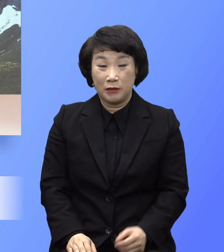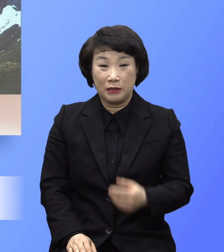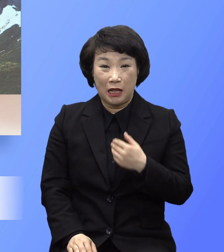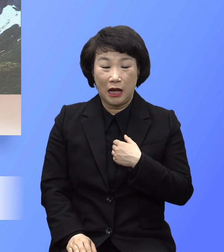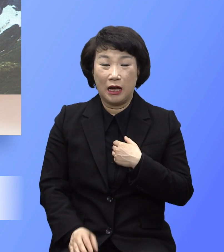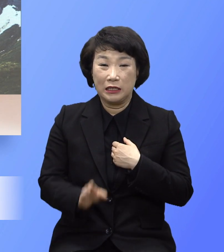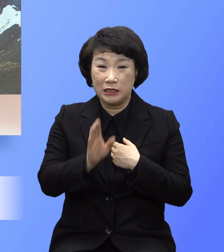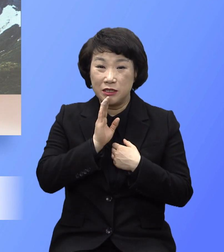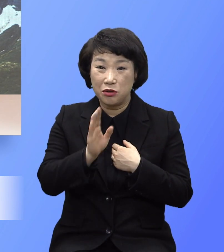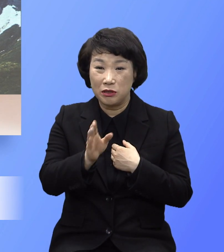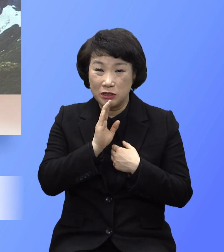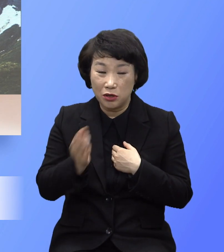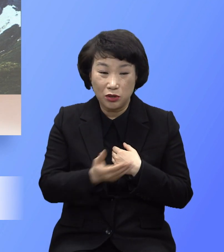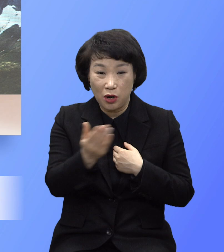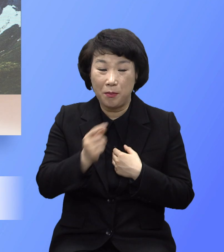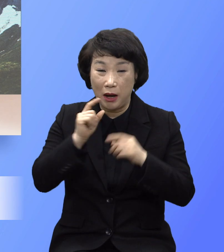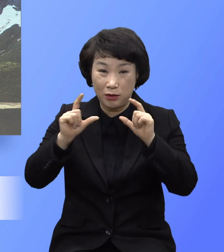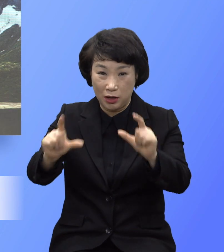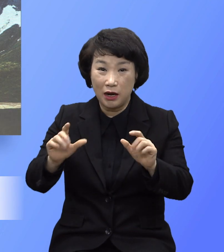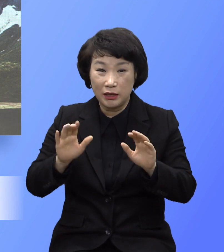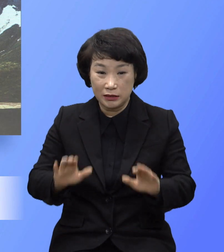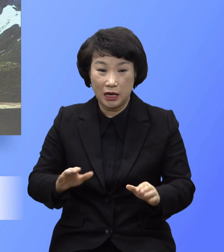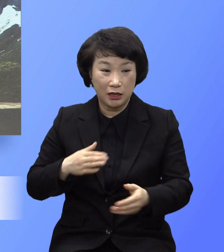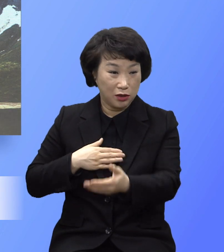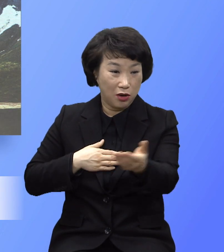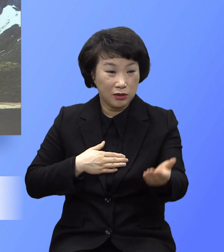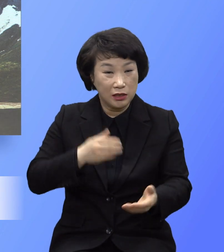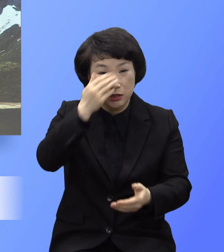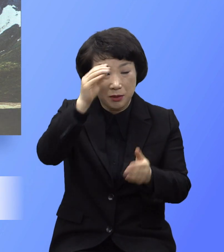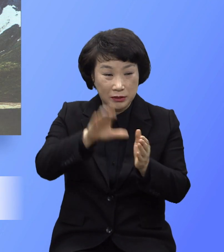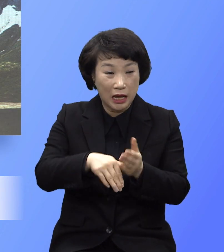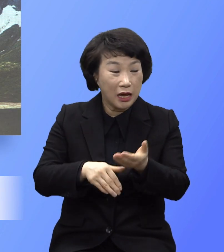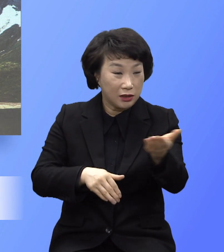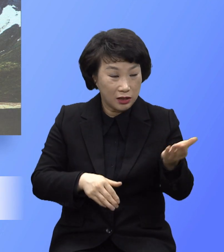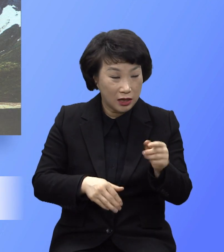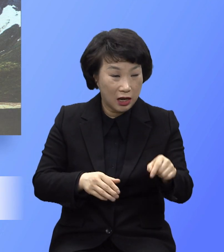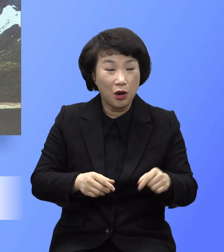내가 진실로 네게 이르노니 젊어서는 네가 띠를 띠고 다닌다.